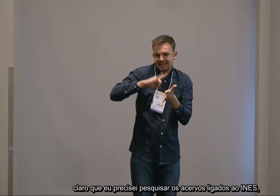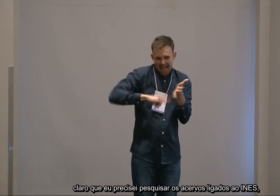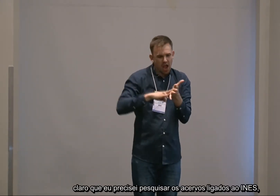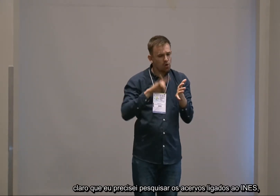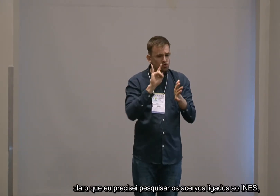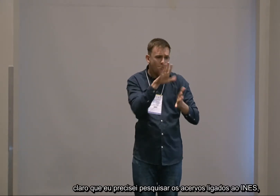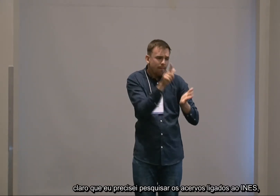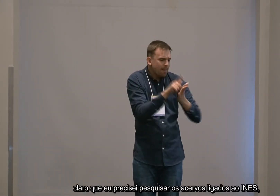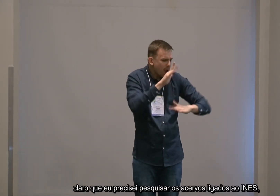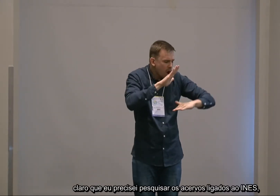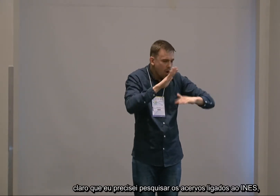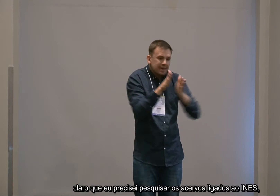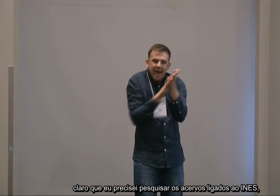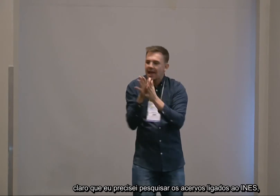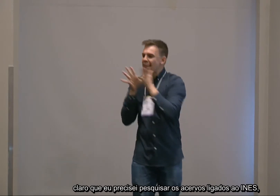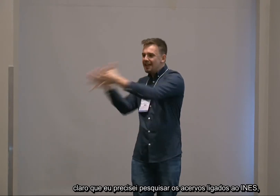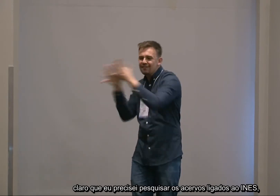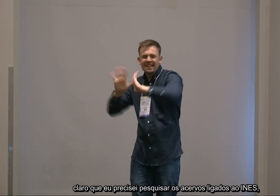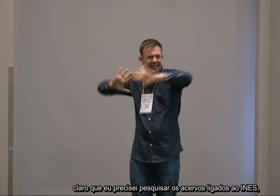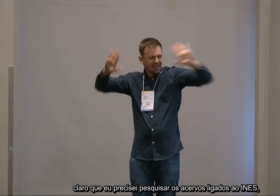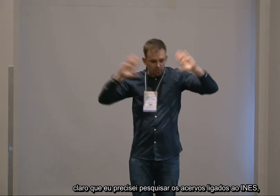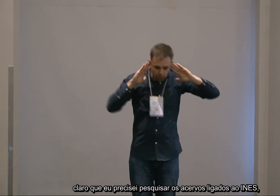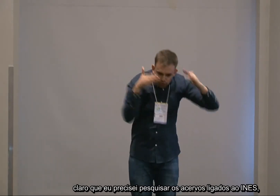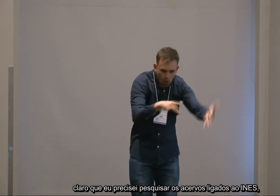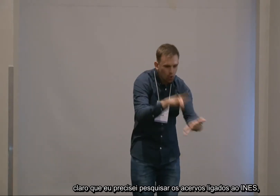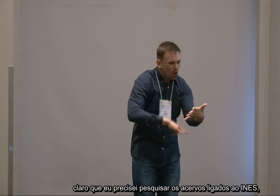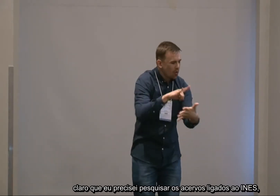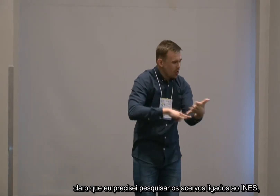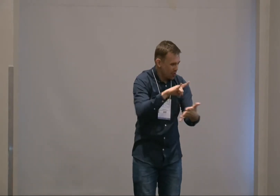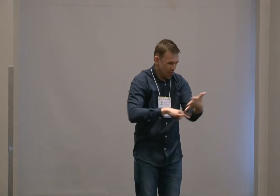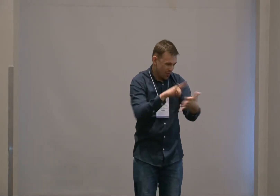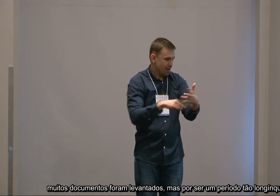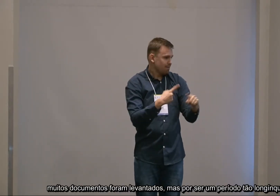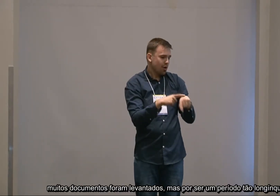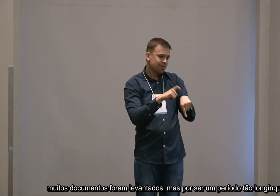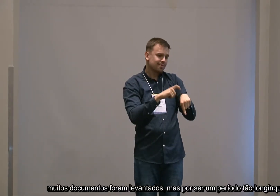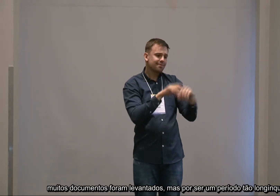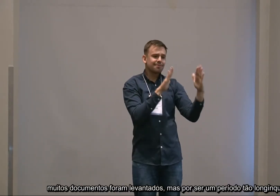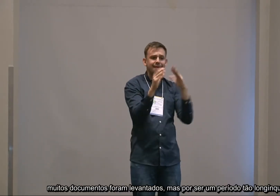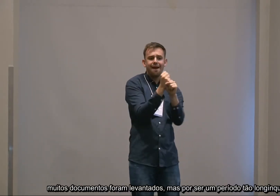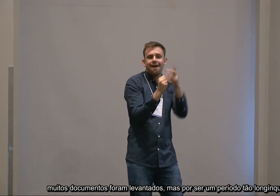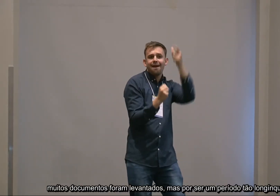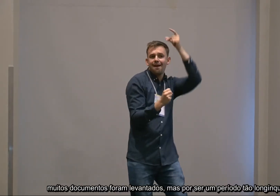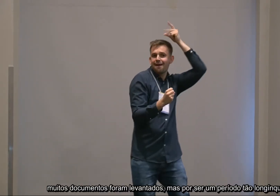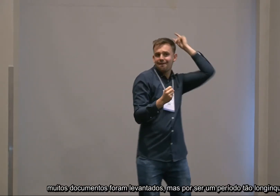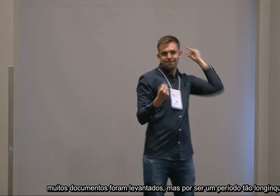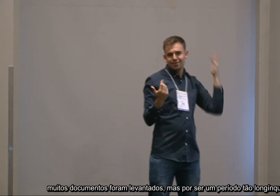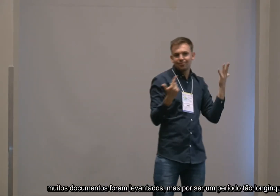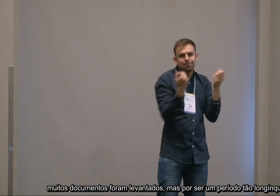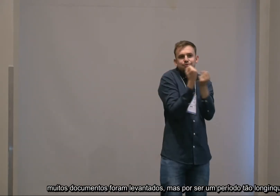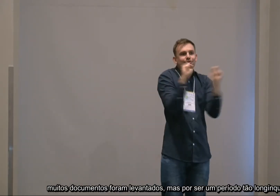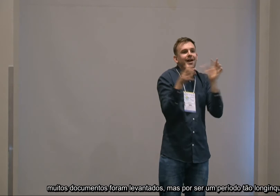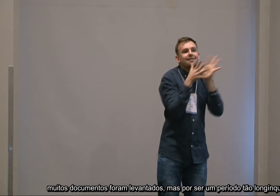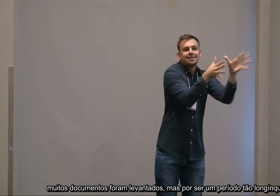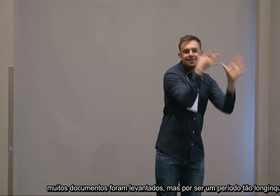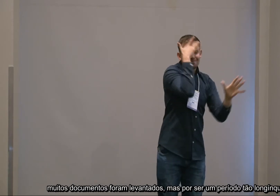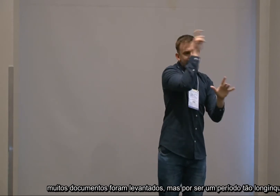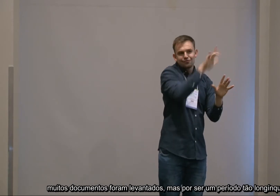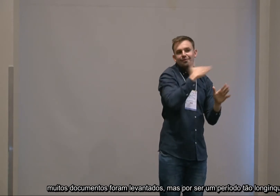pesquisar o acervo os documentos ligados ao INES muitos documentos foram levantados mas por ser um período tão longínquo